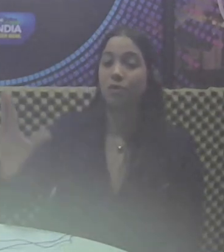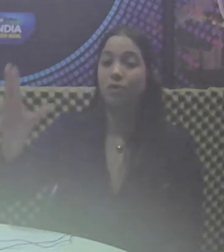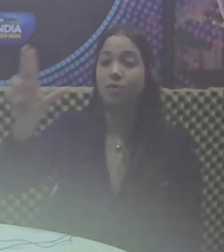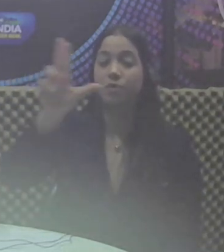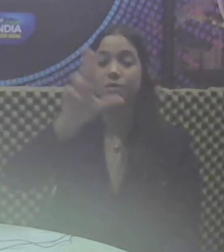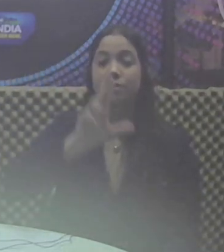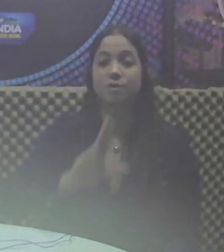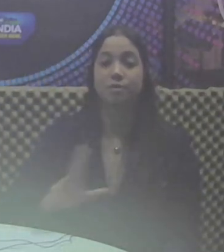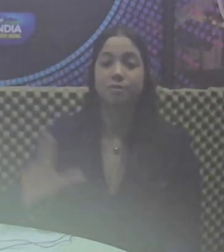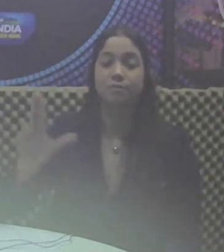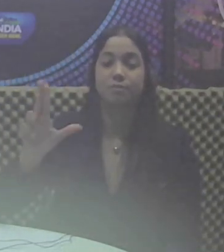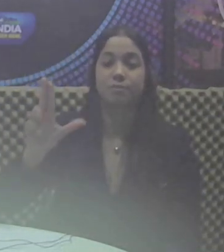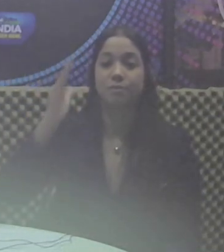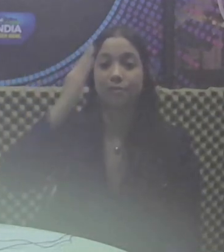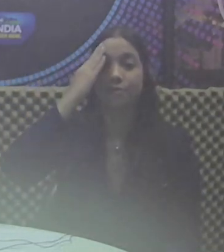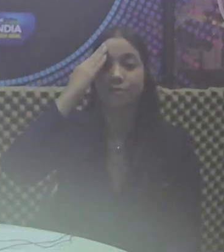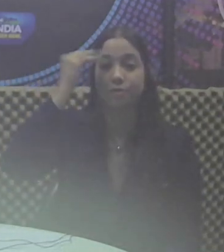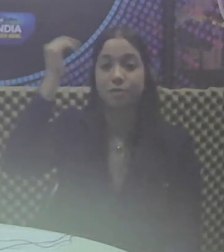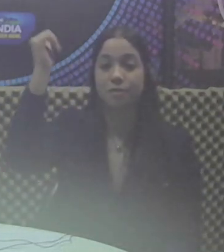Uberlândia,